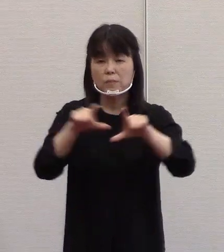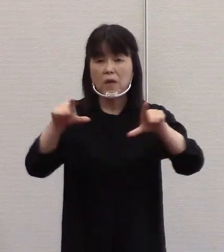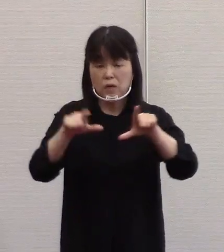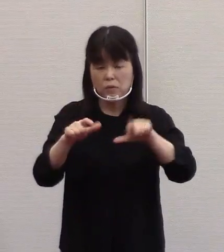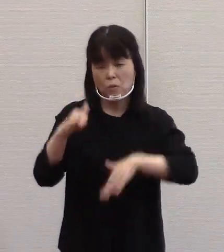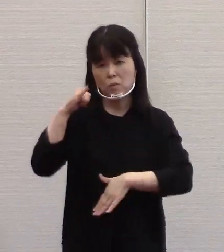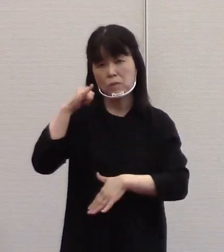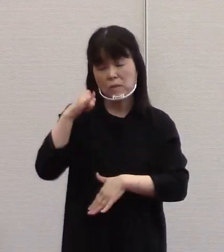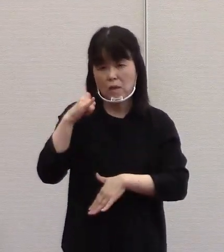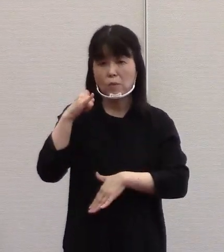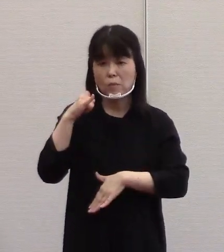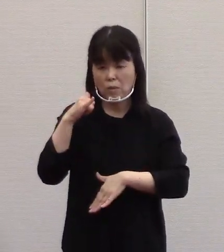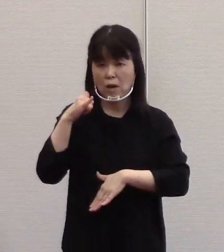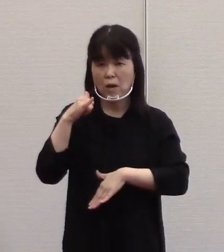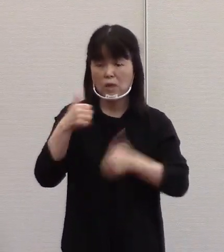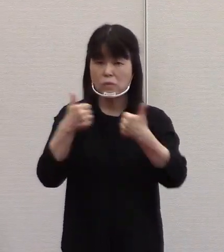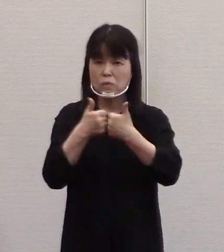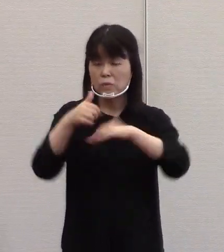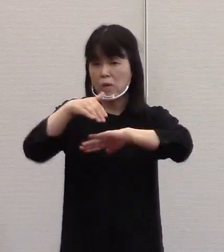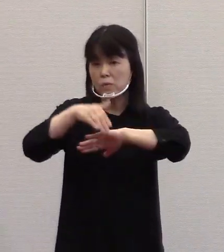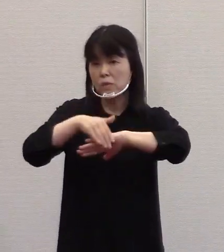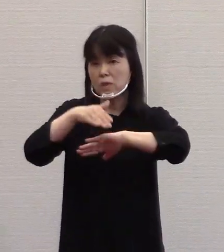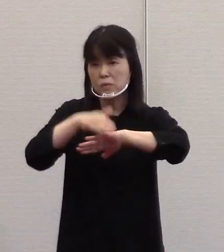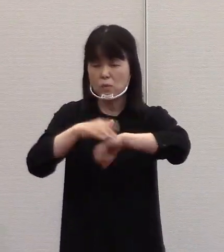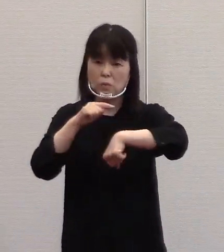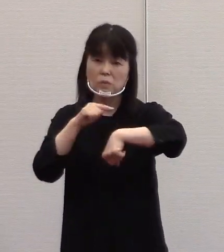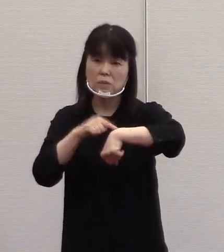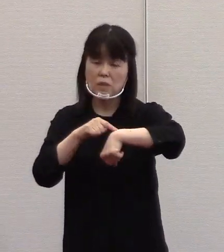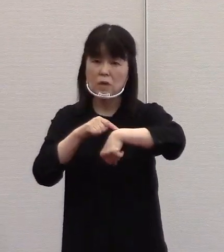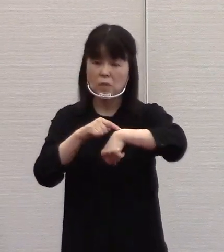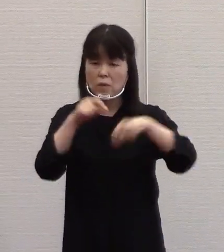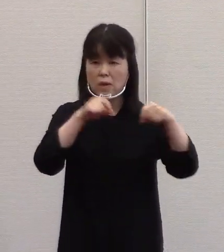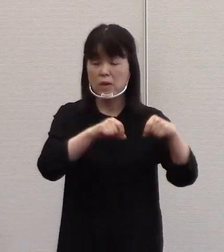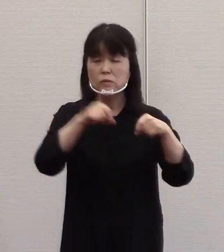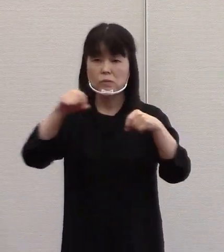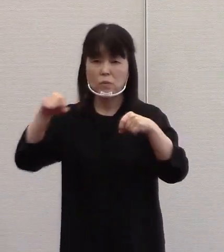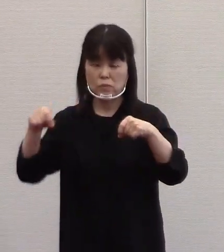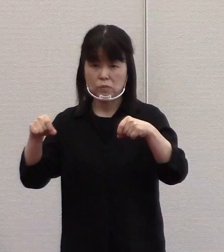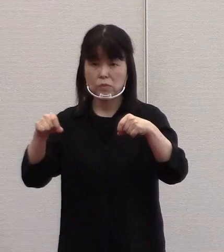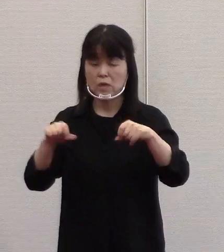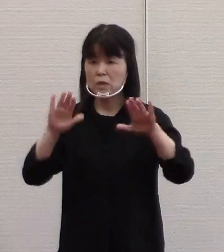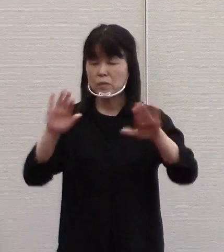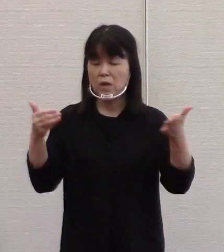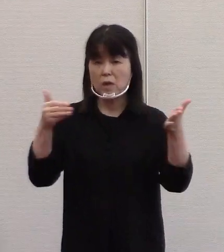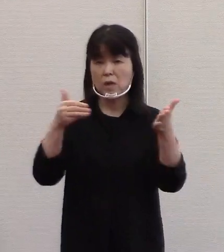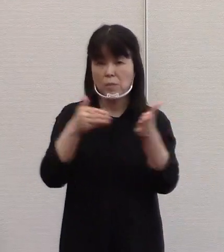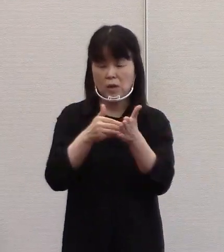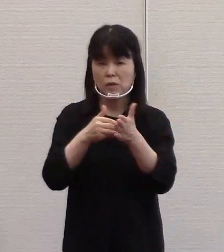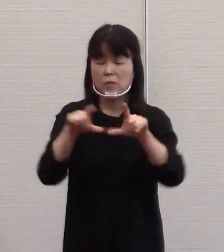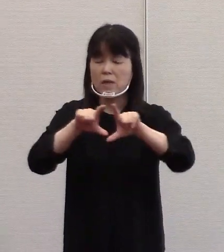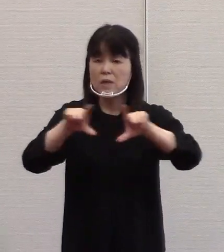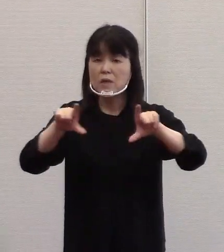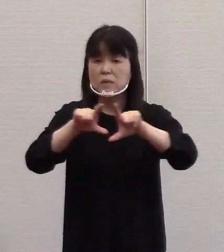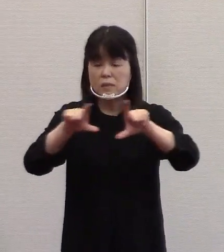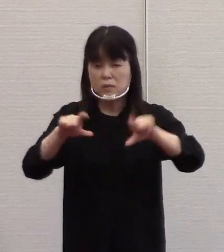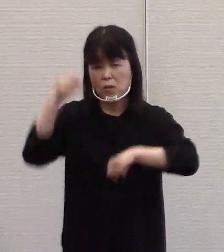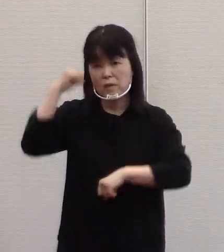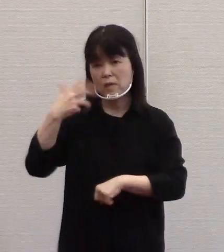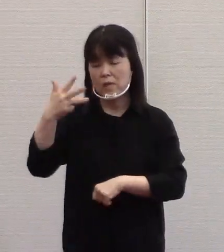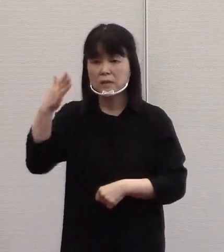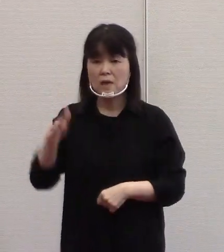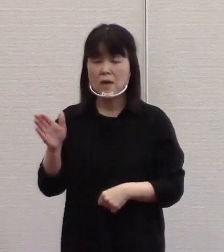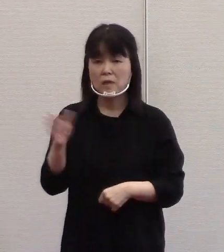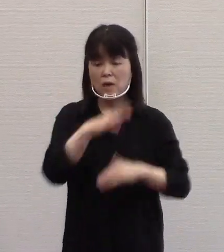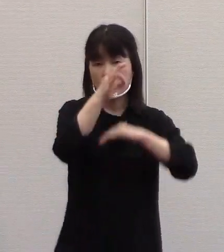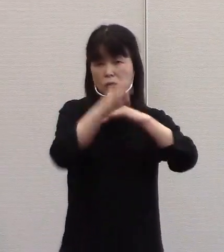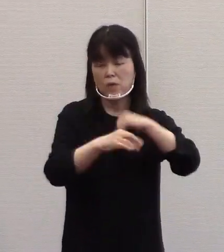談窓口の開設時間を下記の通り延長するということで、現行は平日の8時半から夕